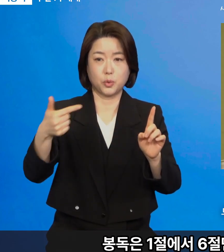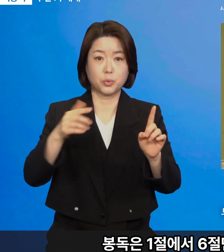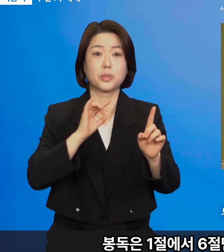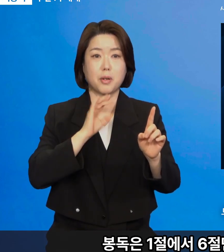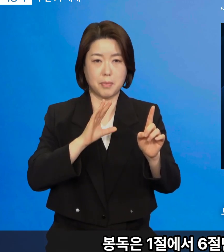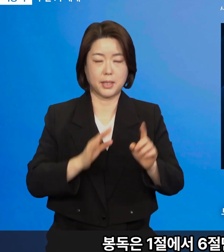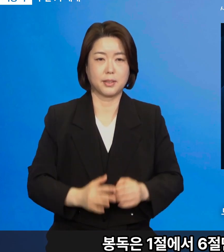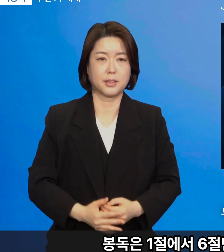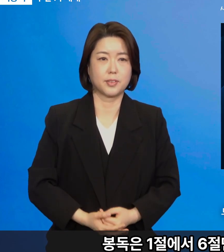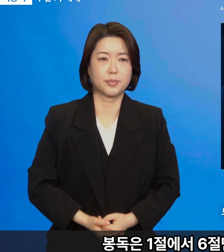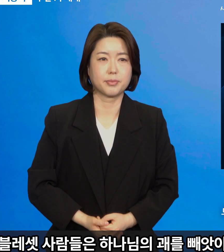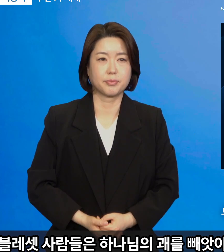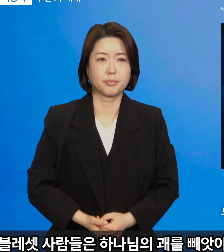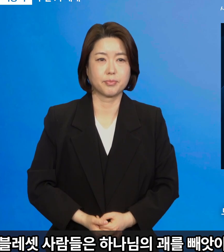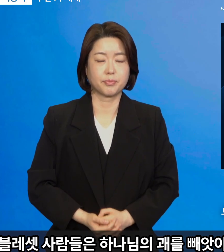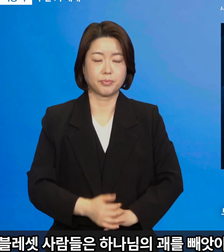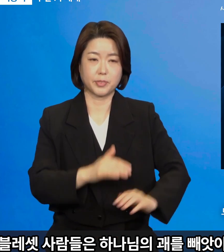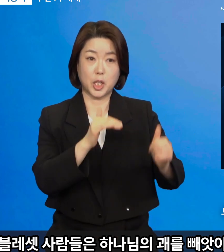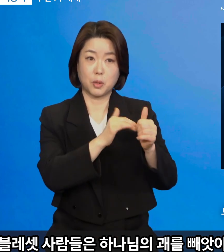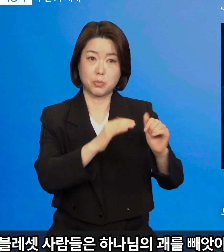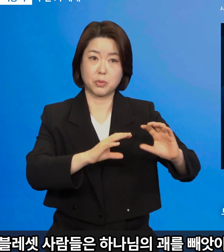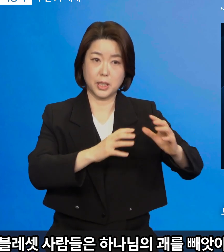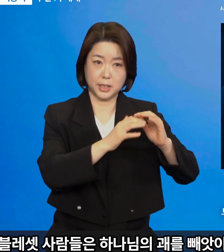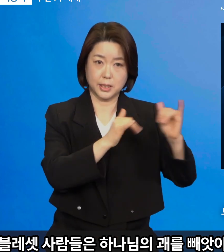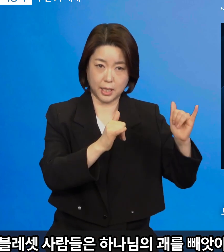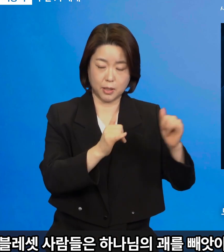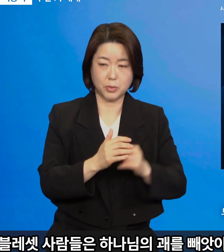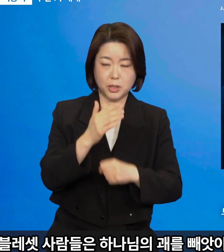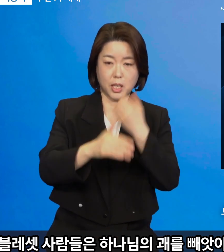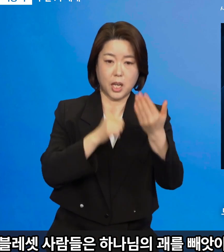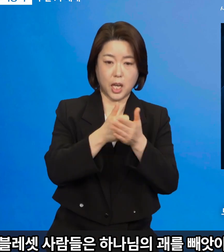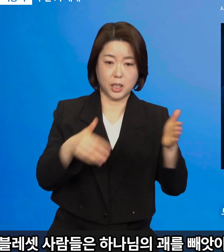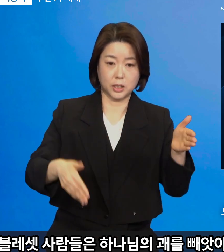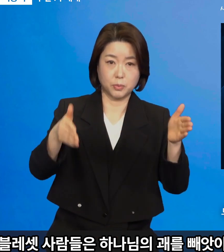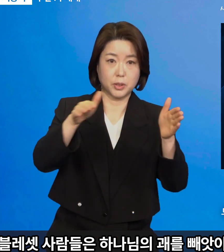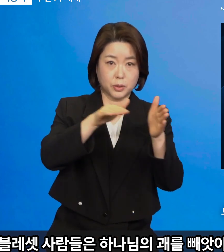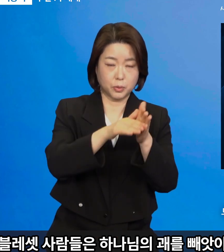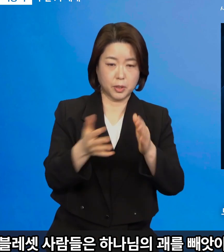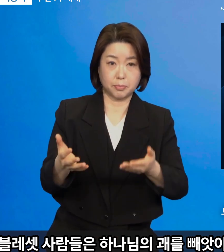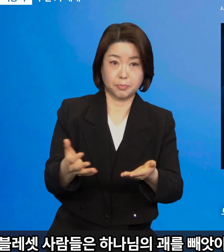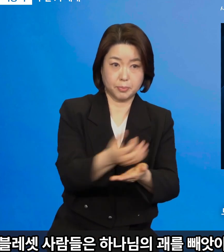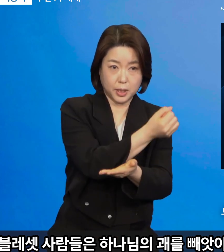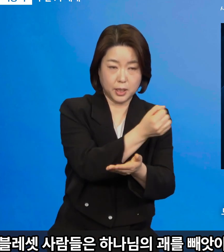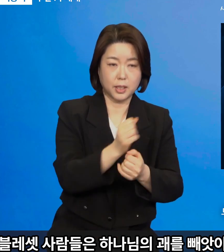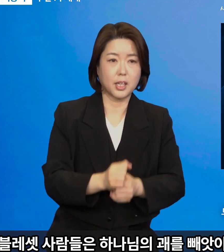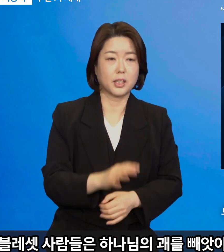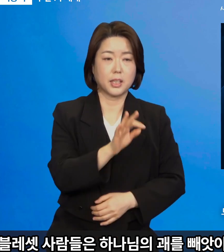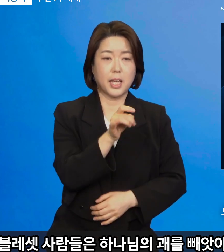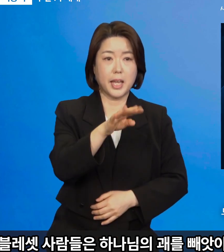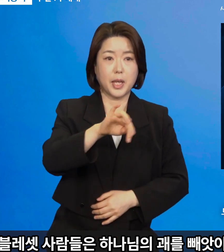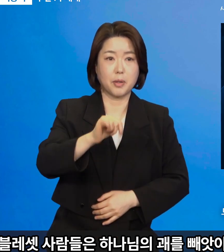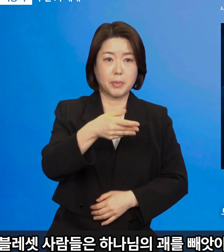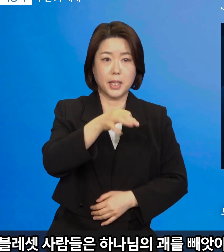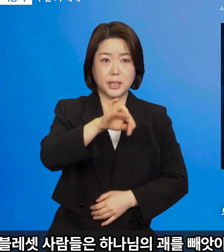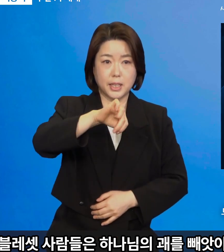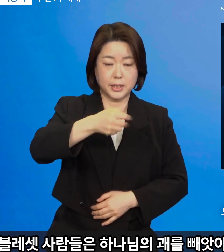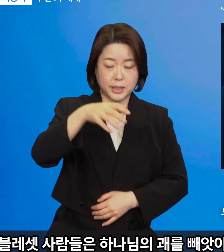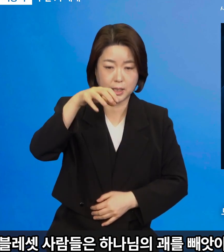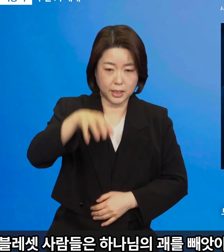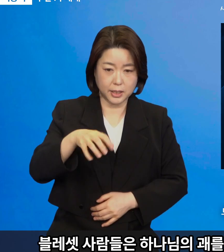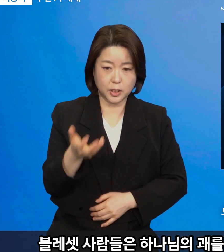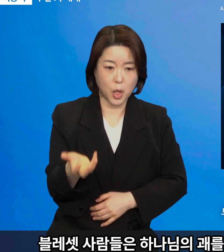하도록 하겠습니다. 블레셋 사람들은 하나님의 궤를 빼앗아서 에베네셀에서 아스돗으로